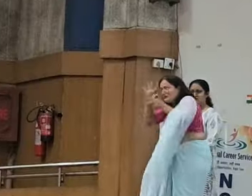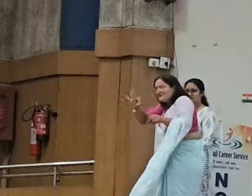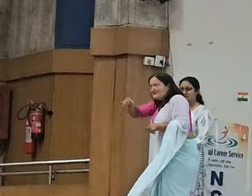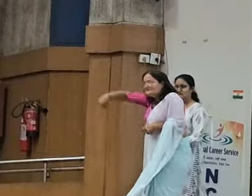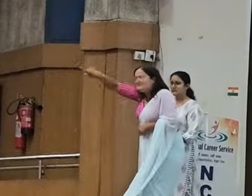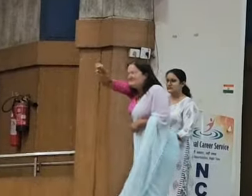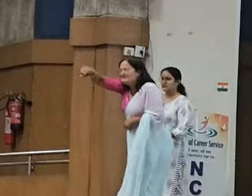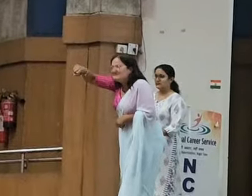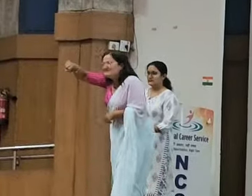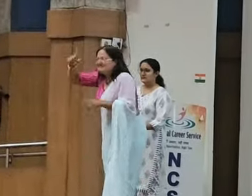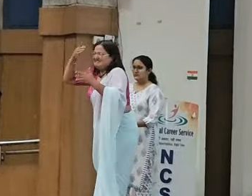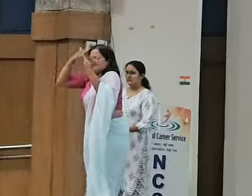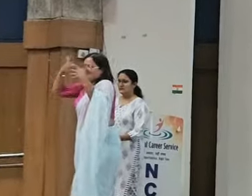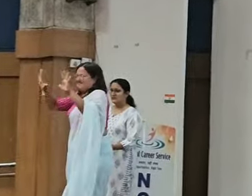और आप बहुत कुछ सीख के जाएंगे यहाँ से।